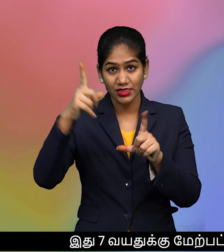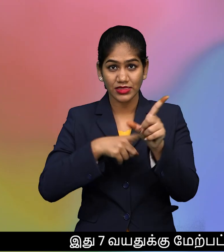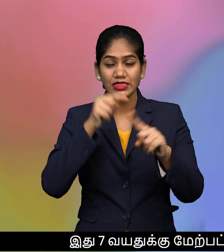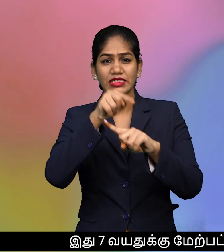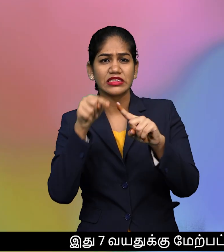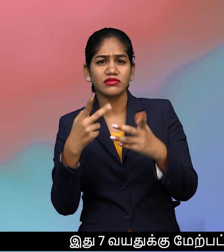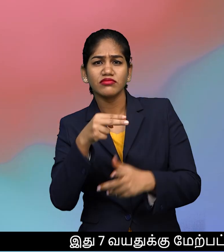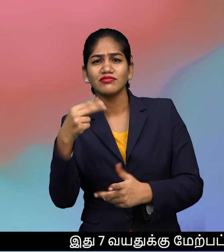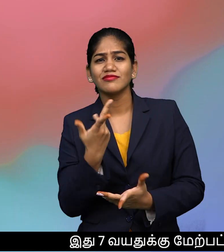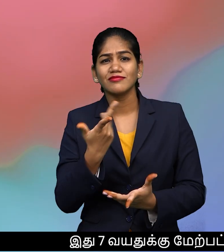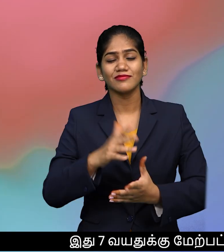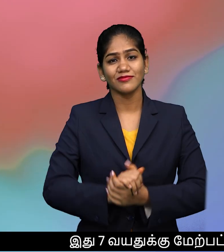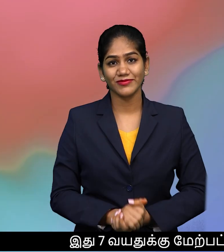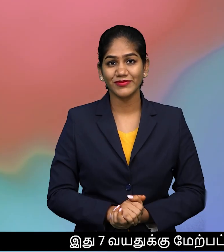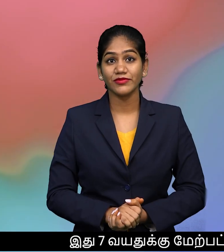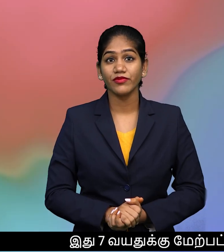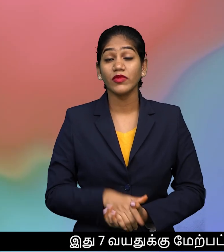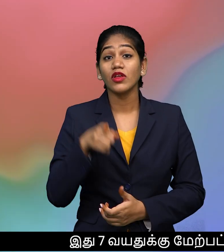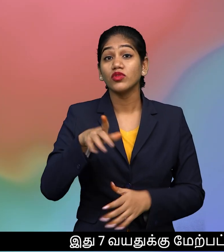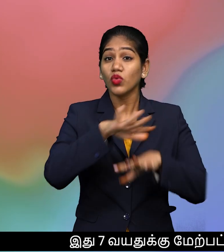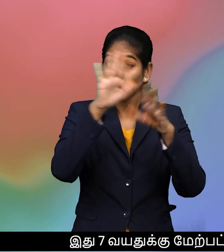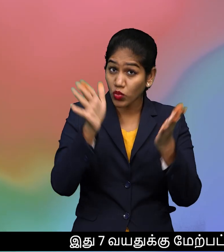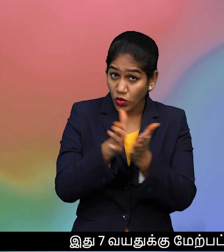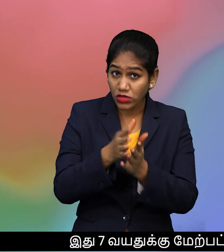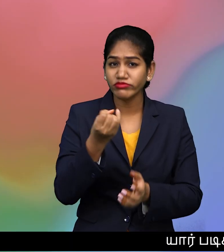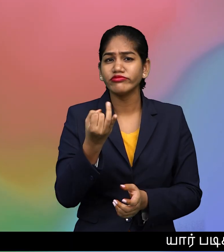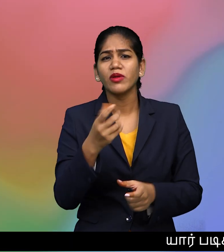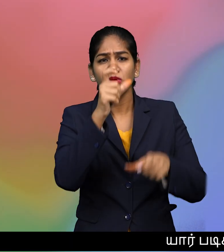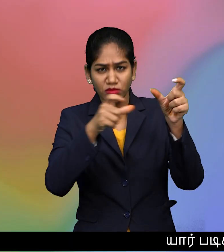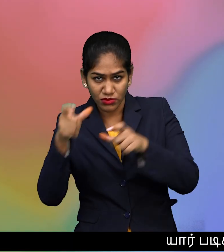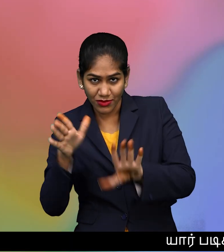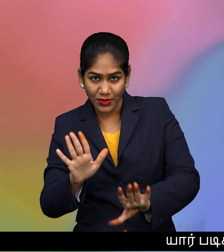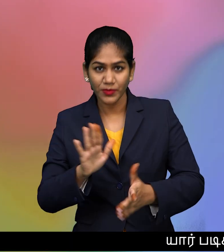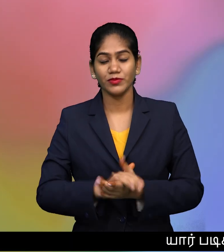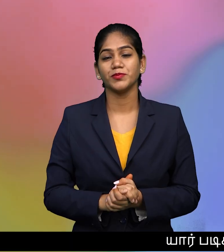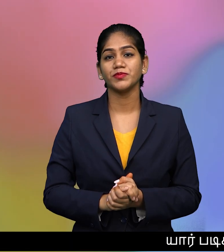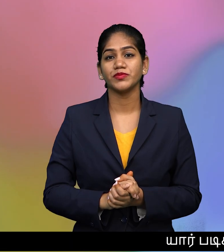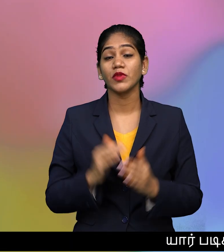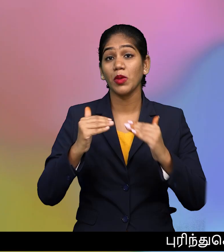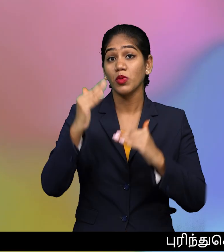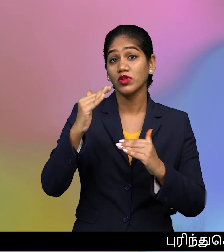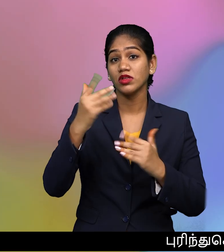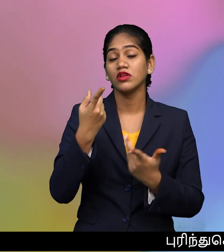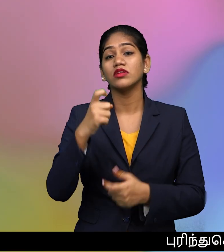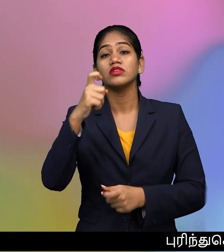யார் படிக்கவும் எழுதவும் புரிந்து கொள்ளவும்